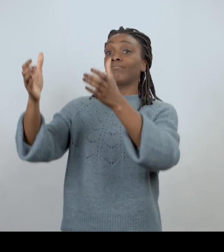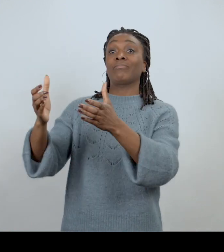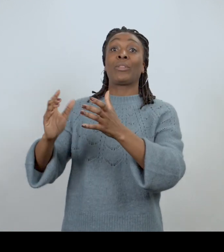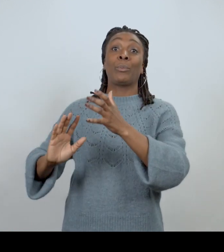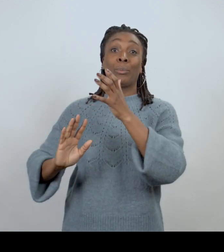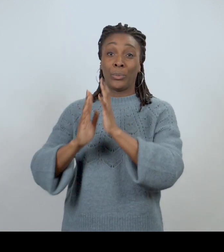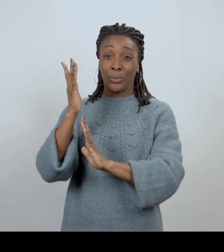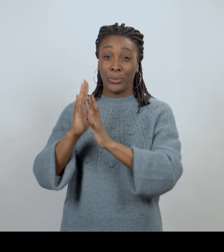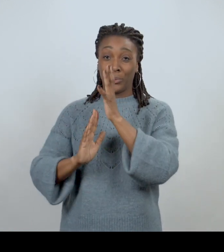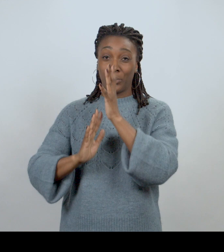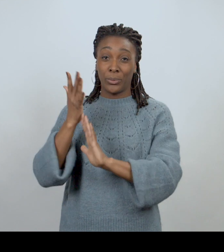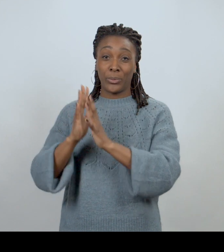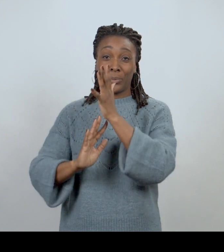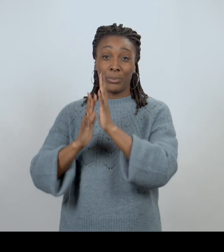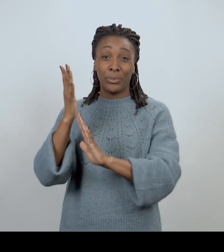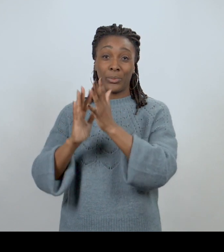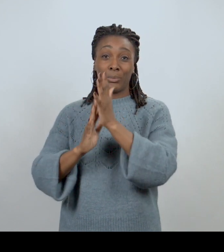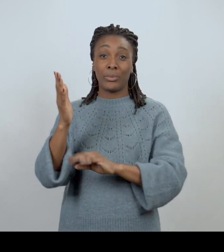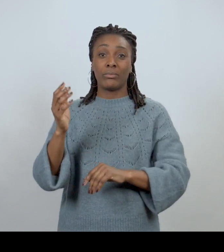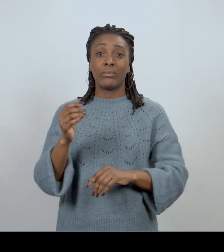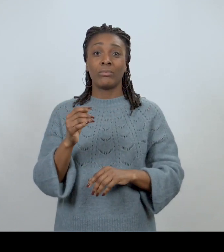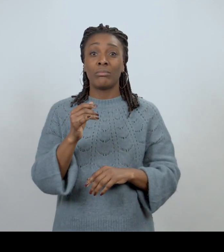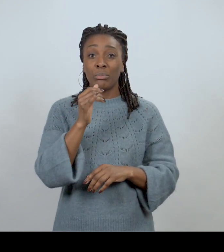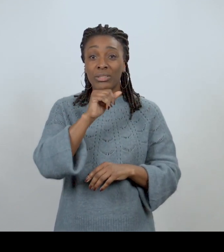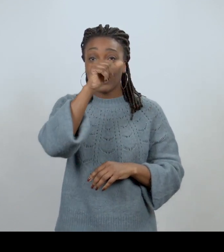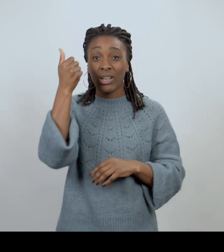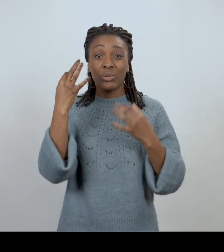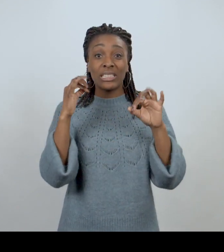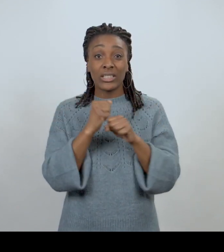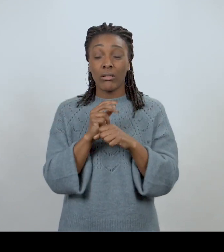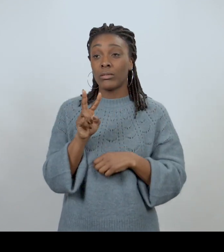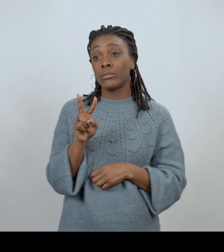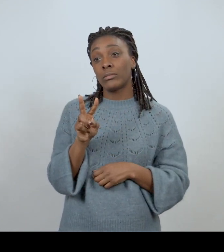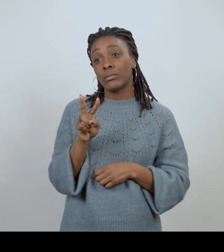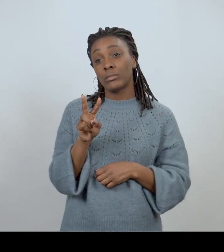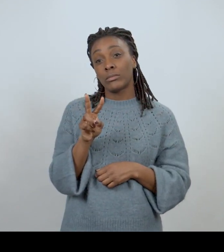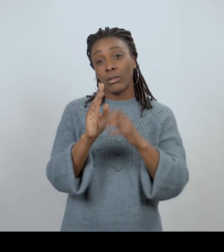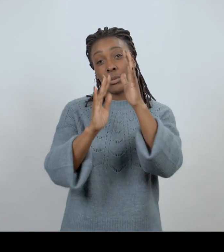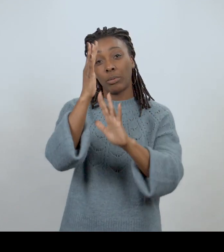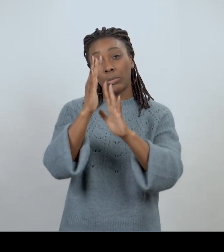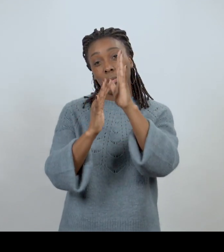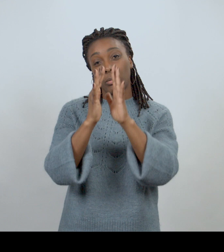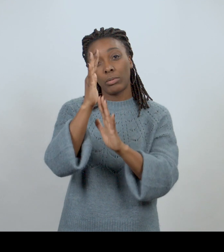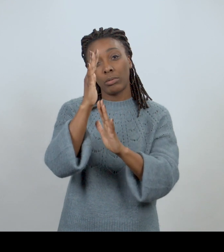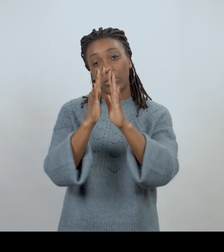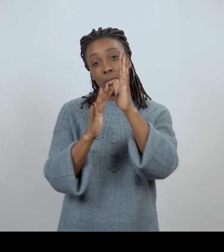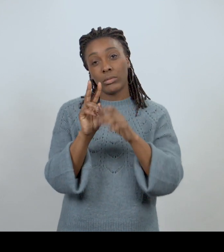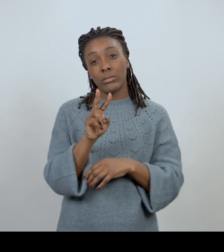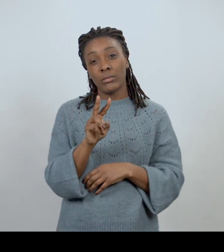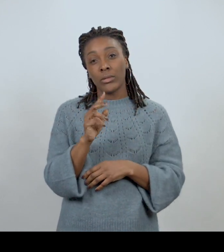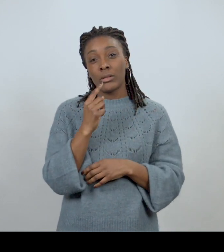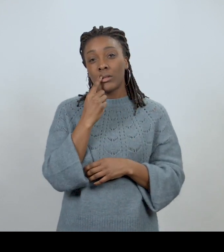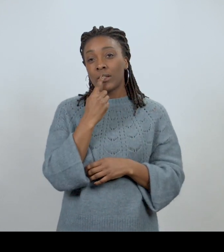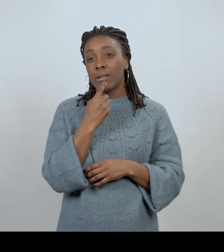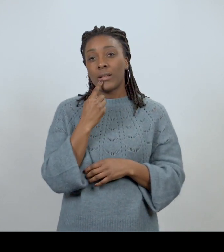au-dessus du feu. Le garçon est resté là, immobile, à regarder les flammes. Il se mordait